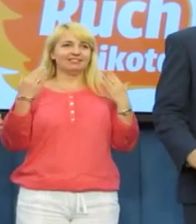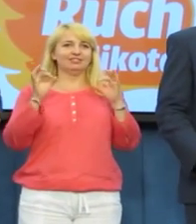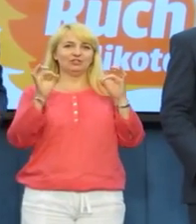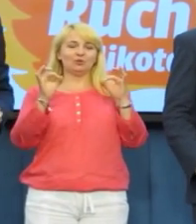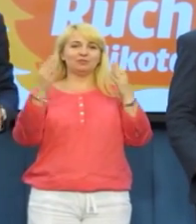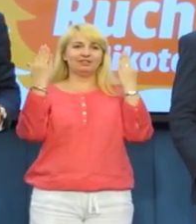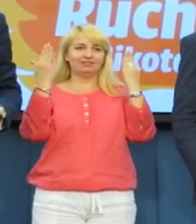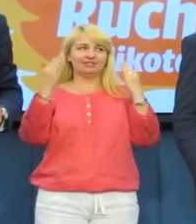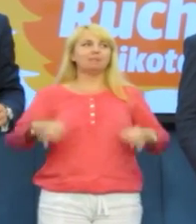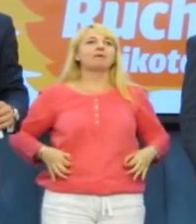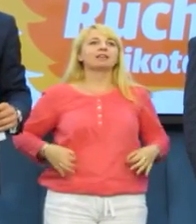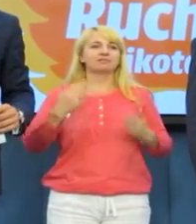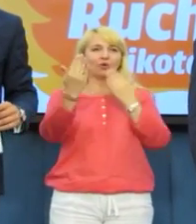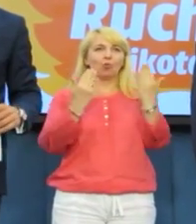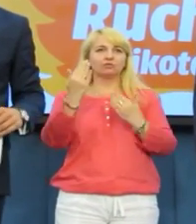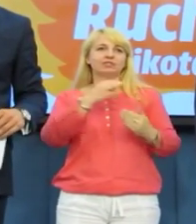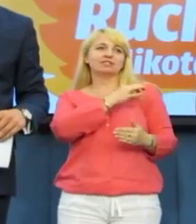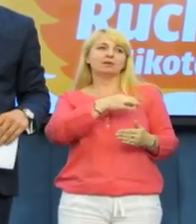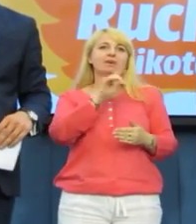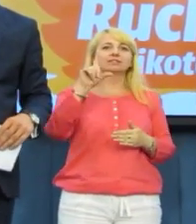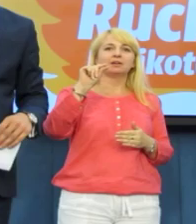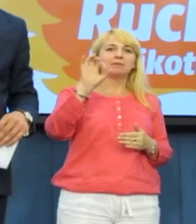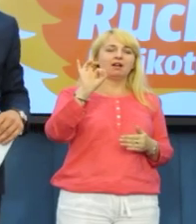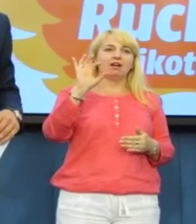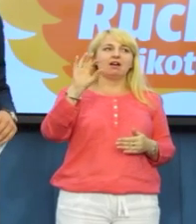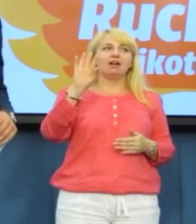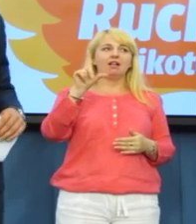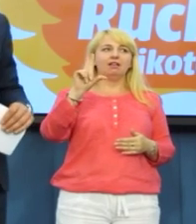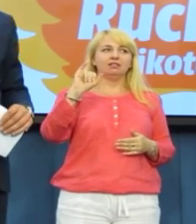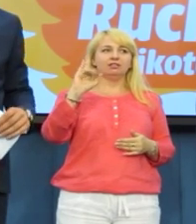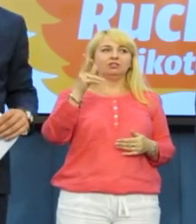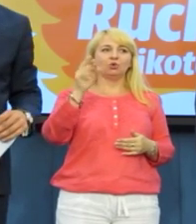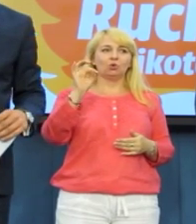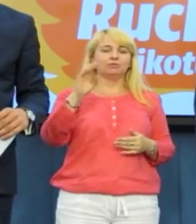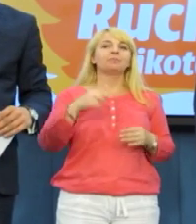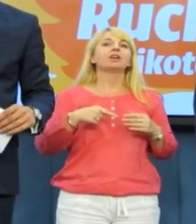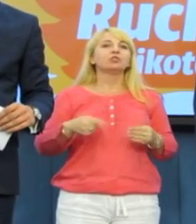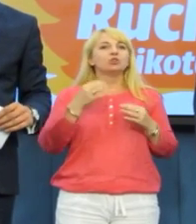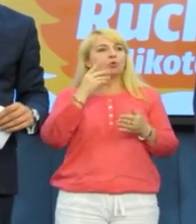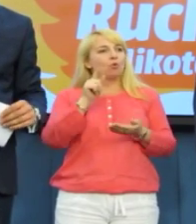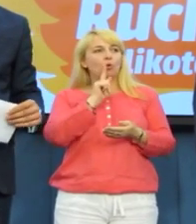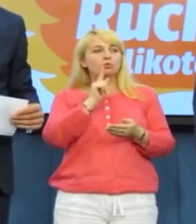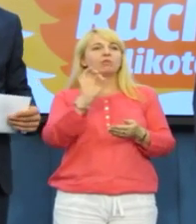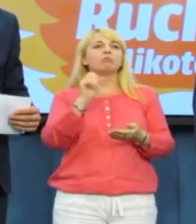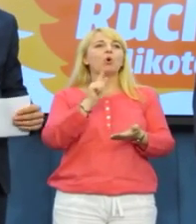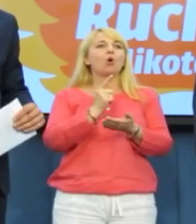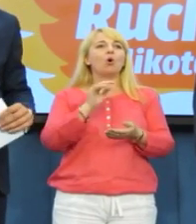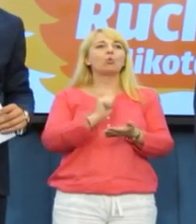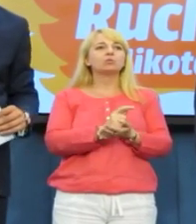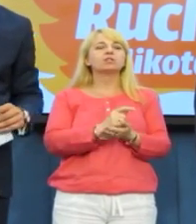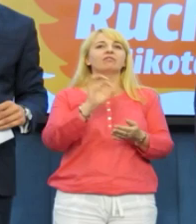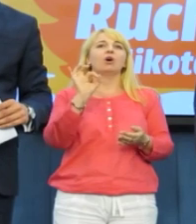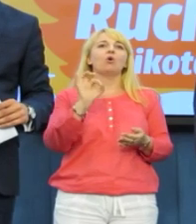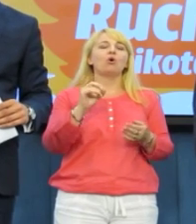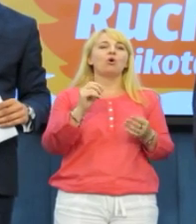Dzień dobry. Witam Państwa na konferencji Ruchu Palikota poświęconej ustawie Prawo o zgromadzeniach. Pozwolę na początku